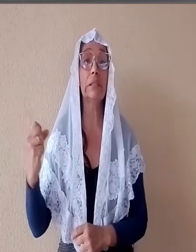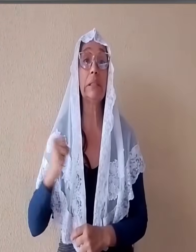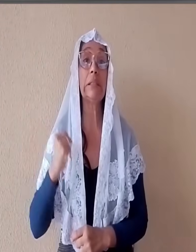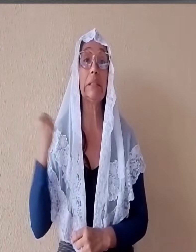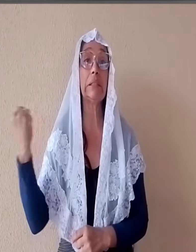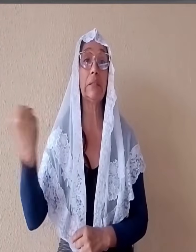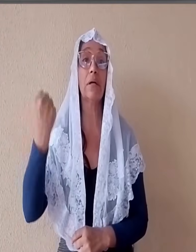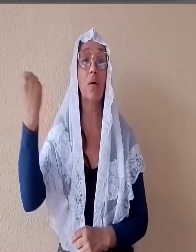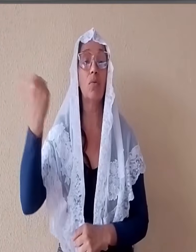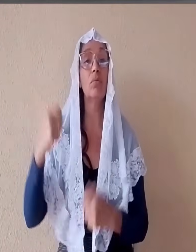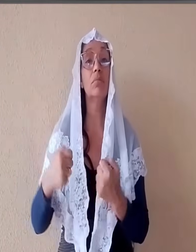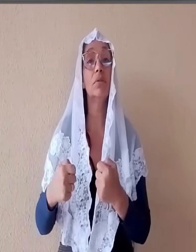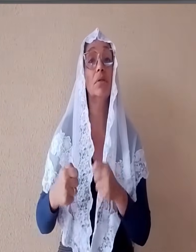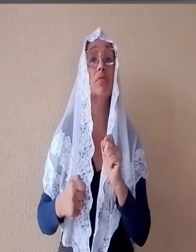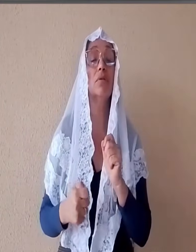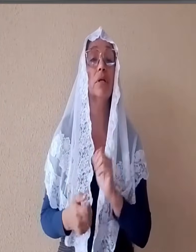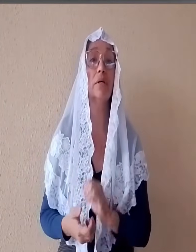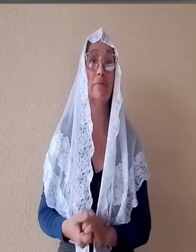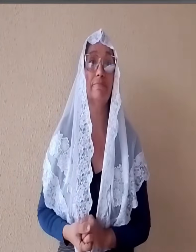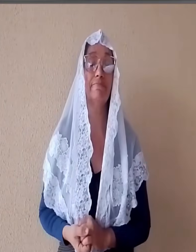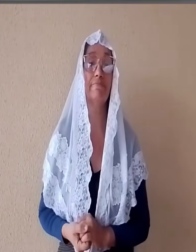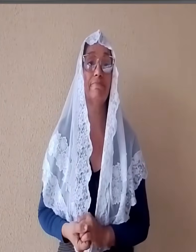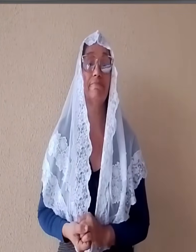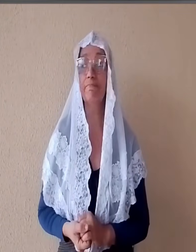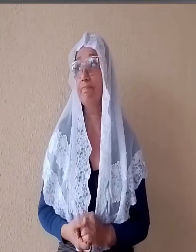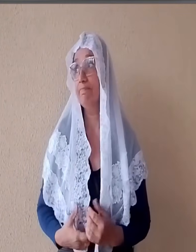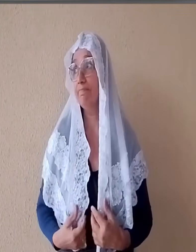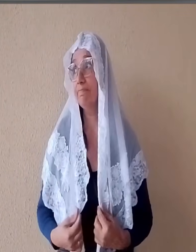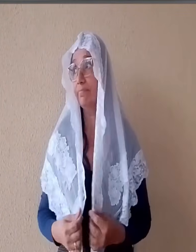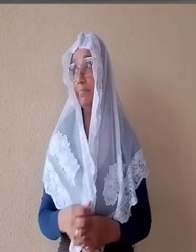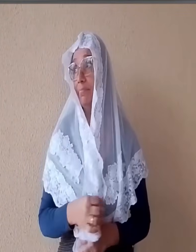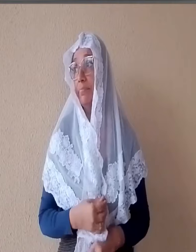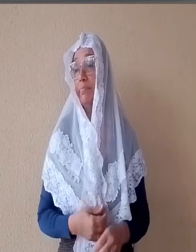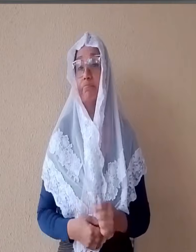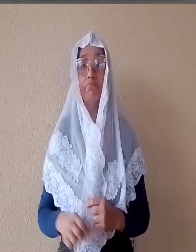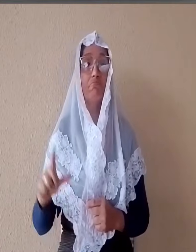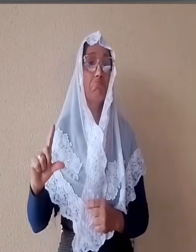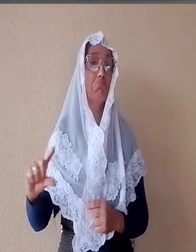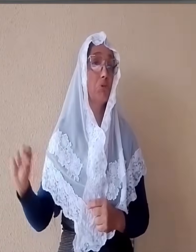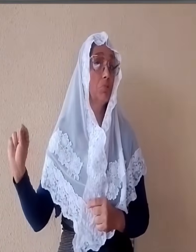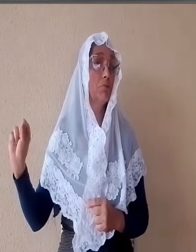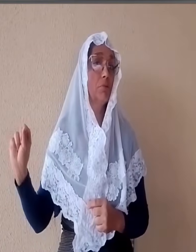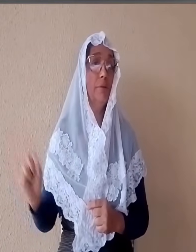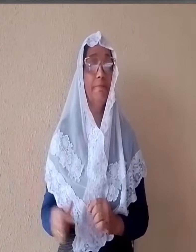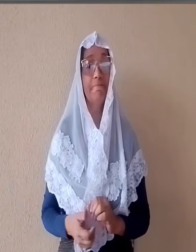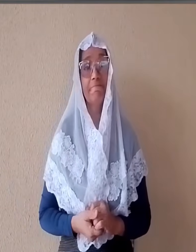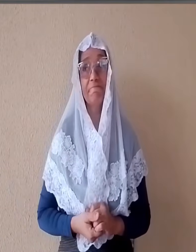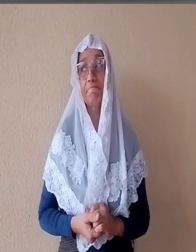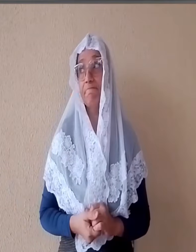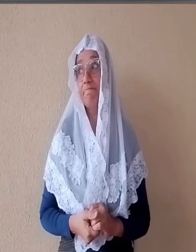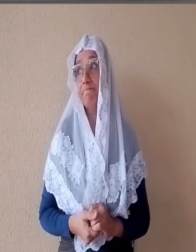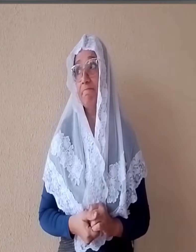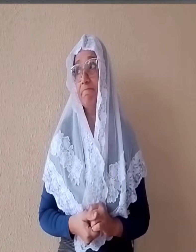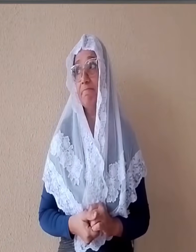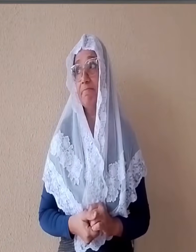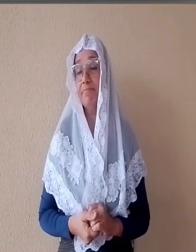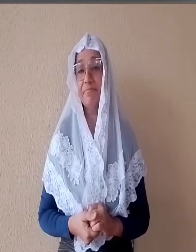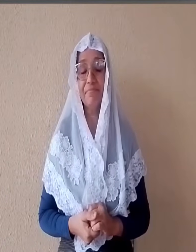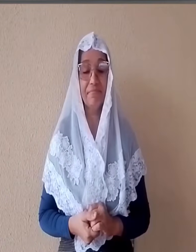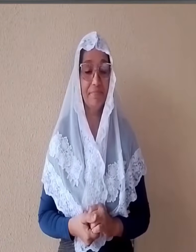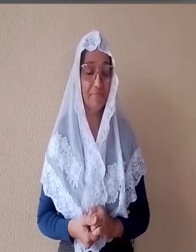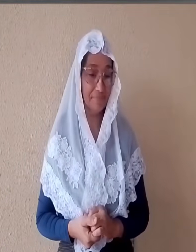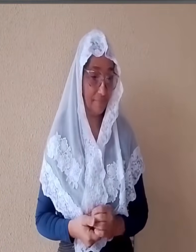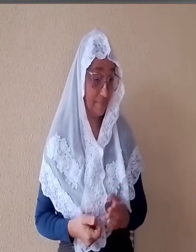não virava rei, né? E quando Samuel foi reclamar, Deus falou: ô Samuel, esse povo, ele